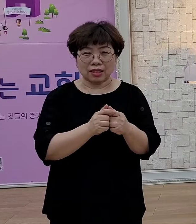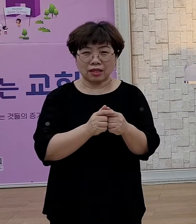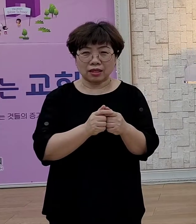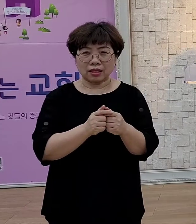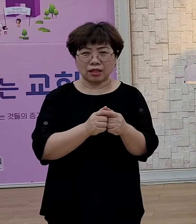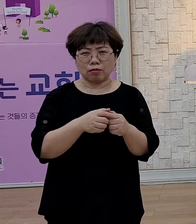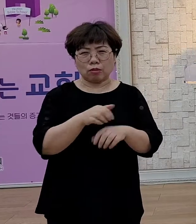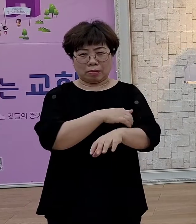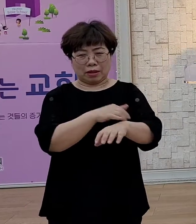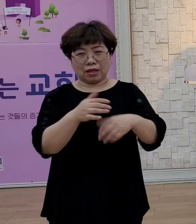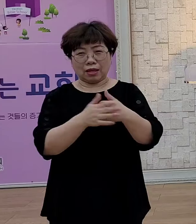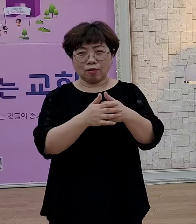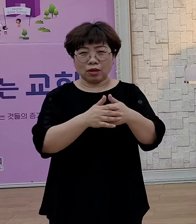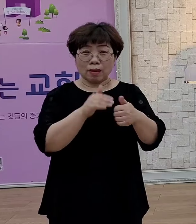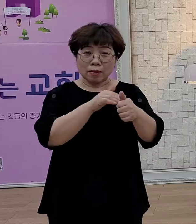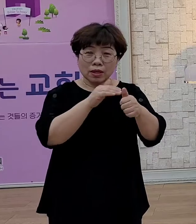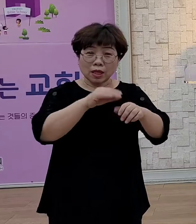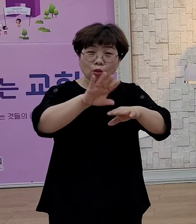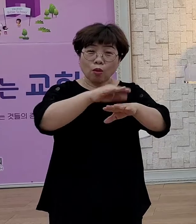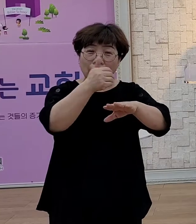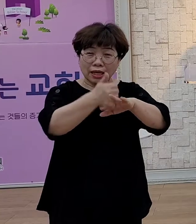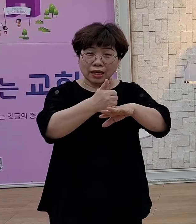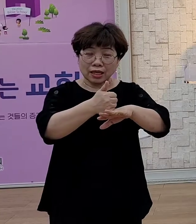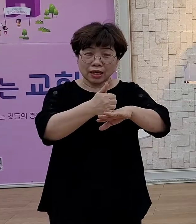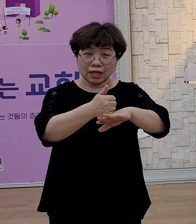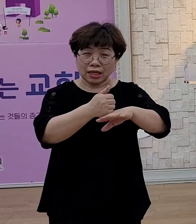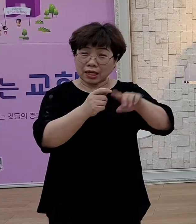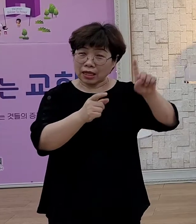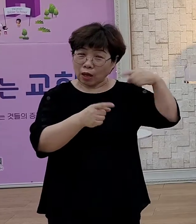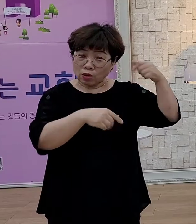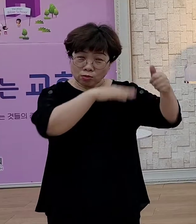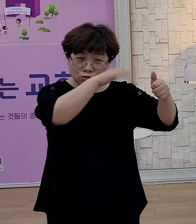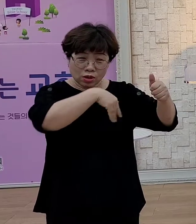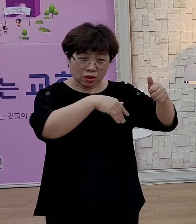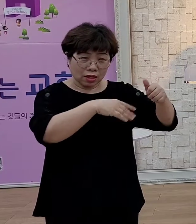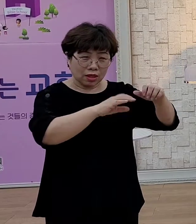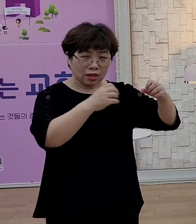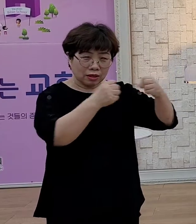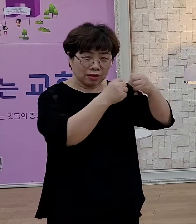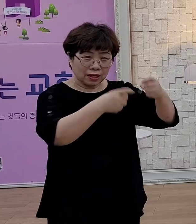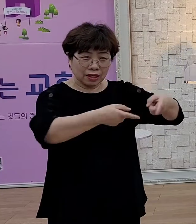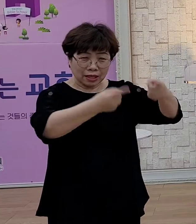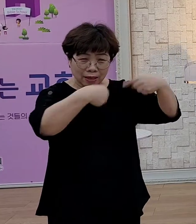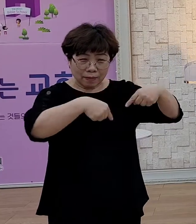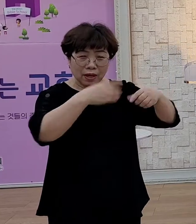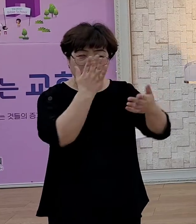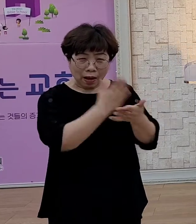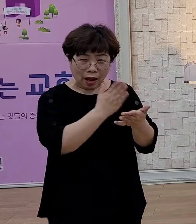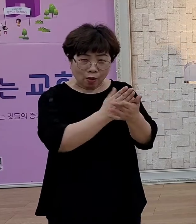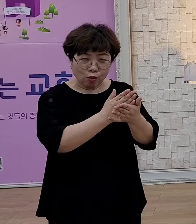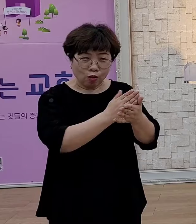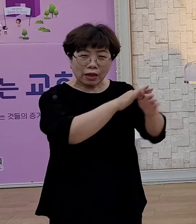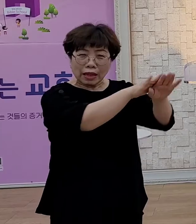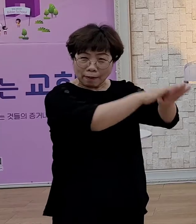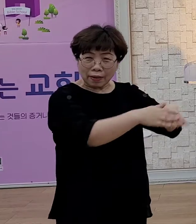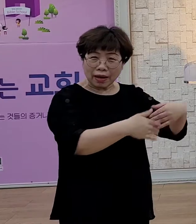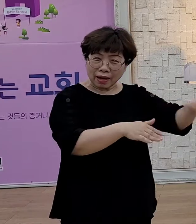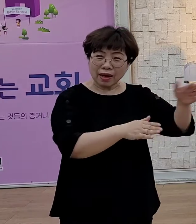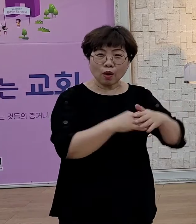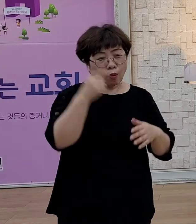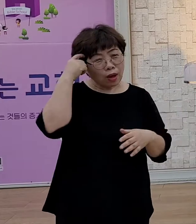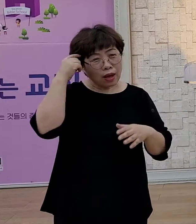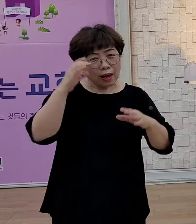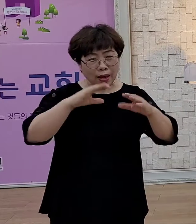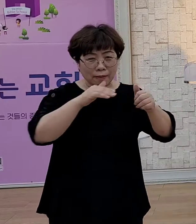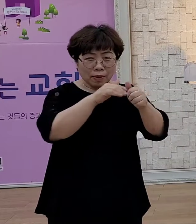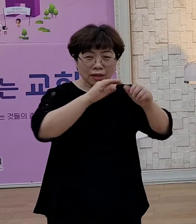블레셋 왕이 다윗 불러가지고 너 이번 전쟁에 나가지 마라. 지금 그 블레셋 장수들이 너 지금 별로 안